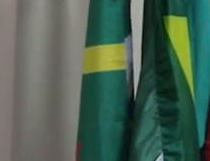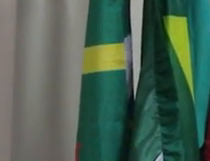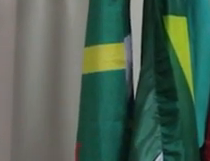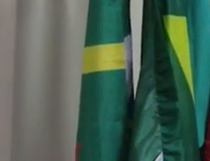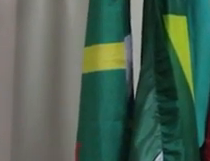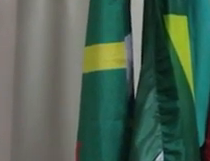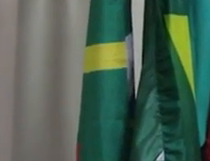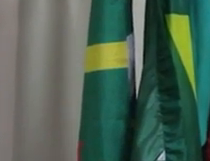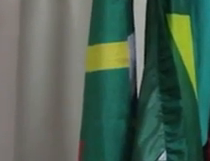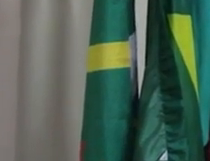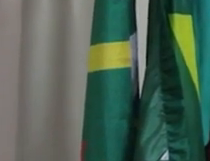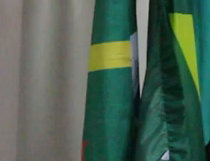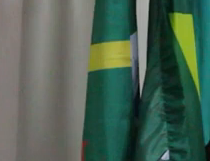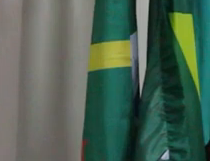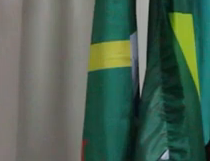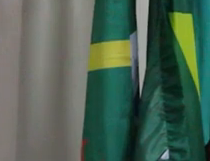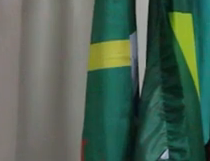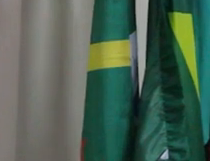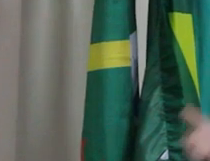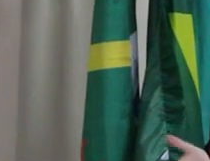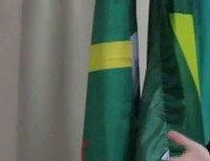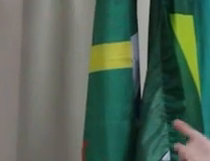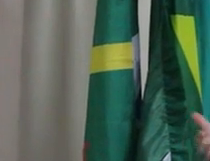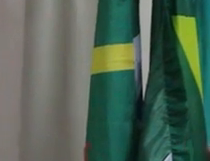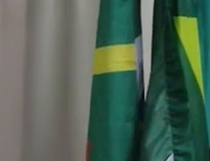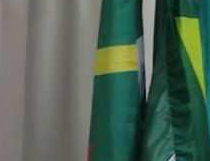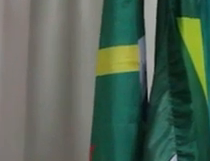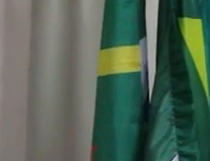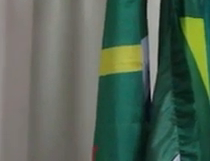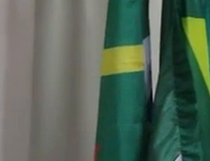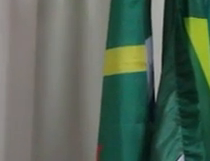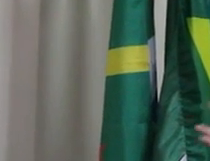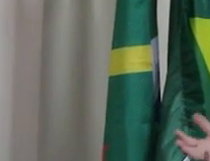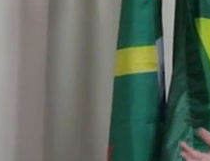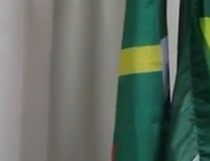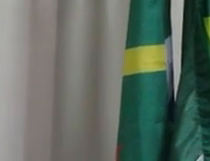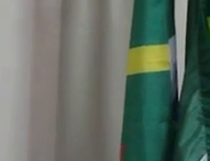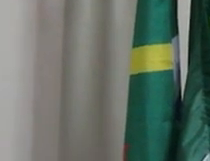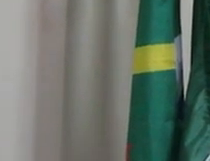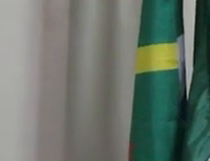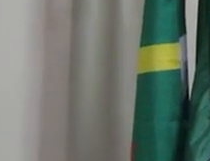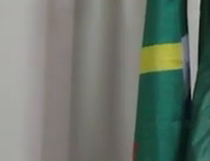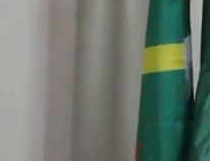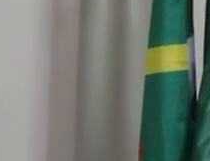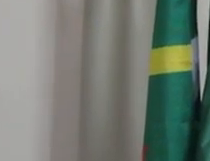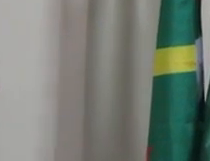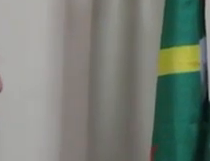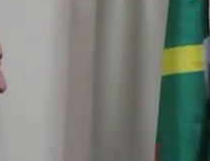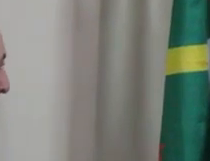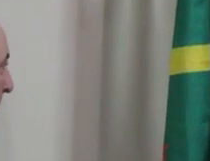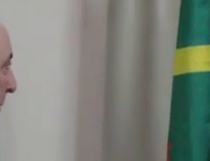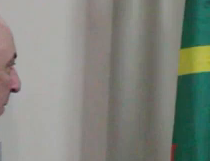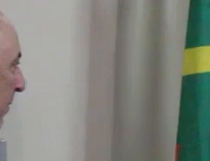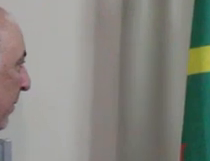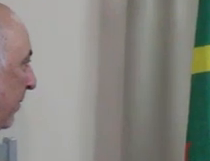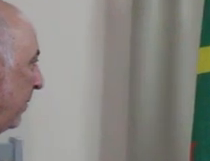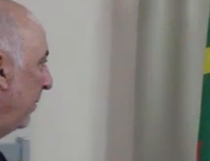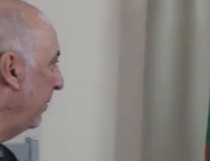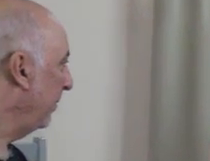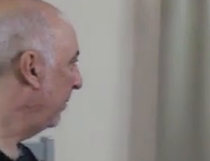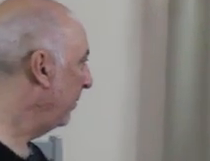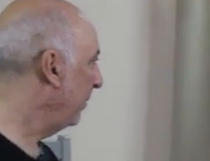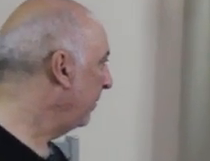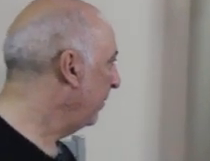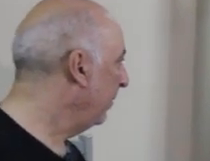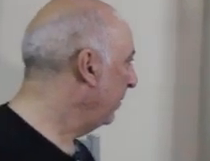forte, né, tem que levar para o conselho as ações, o conselho não respondeu, né, vai para o Ministério Público. Então a gente tem que ter